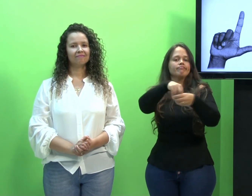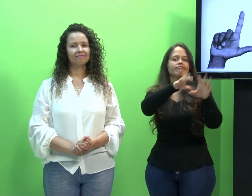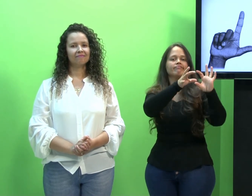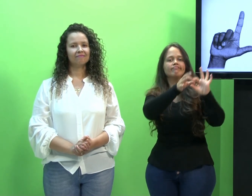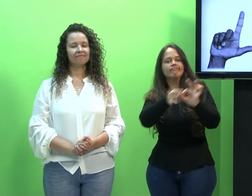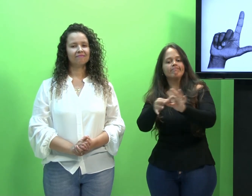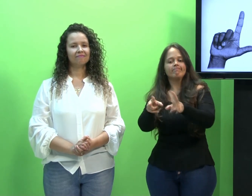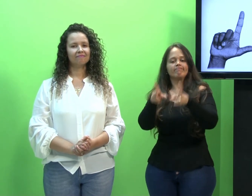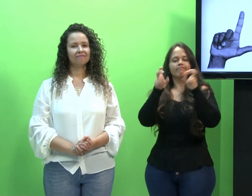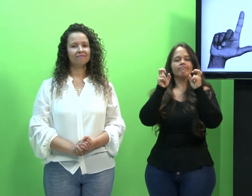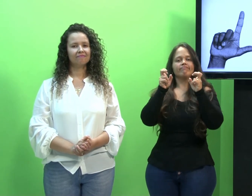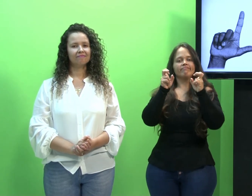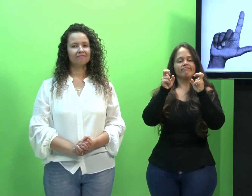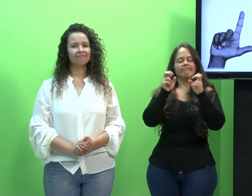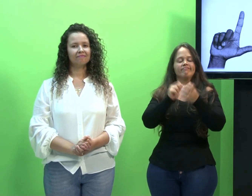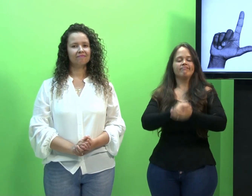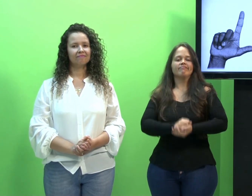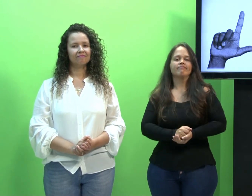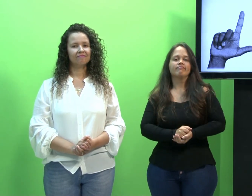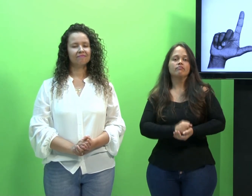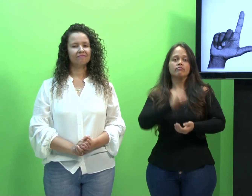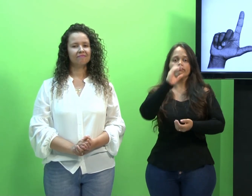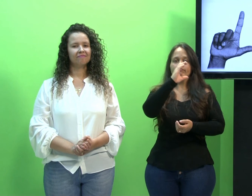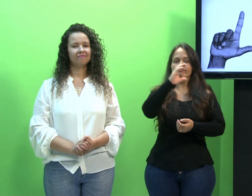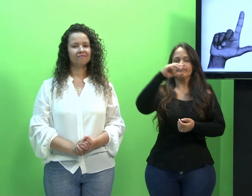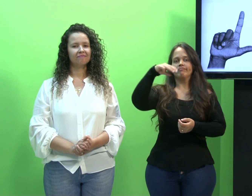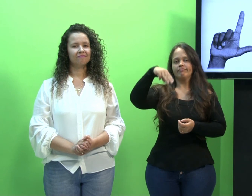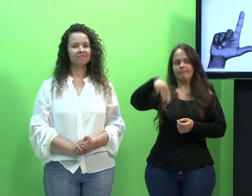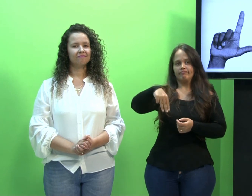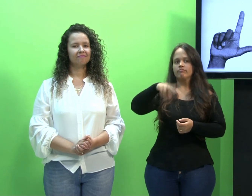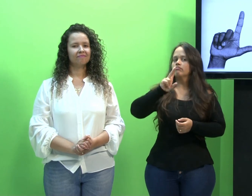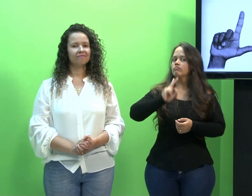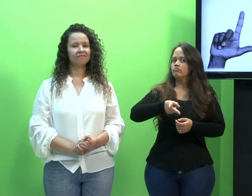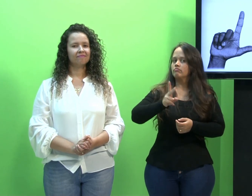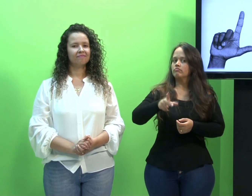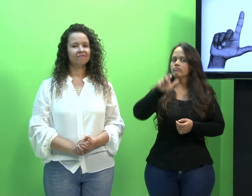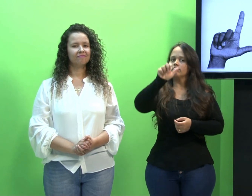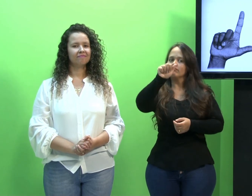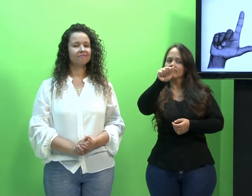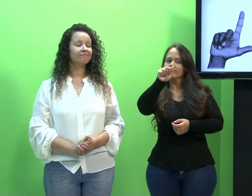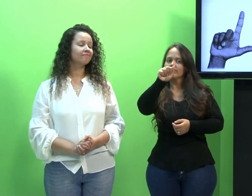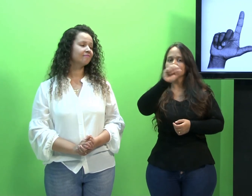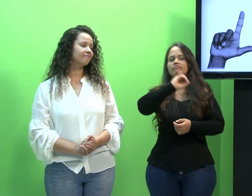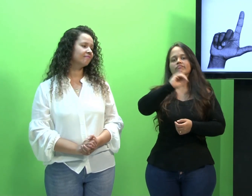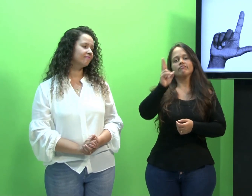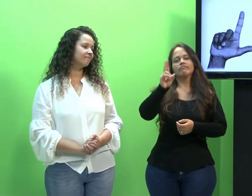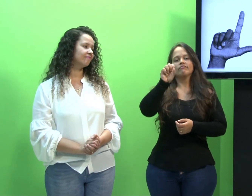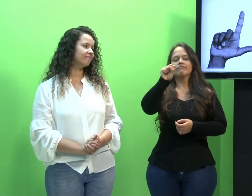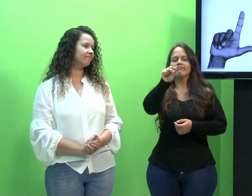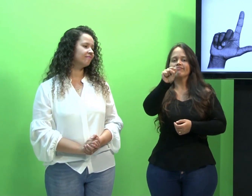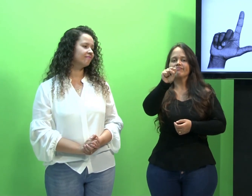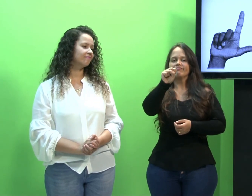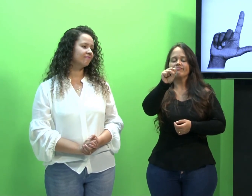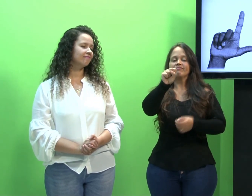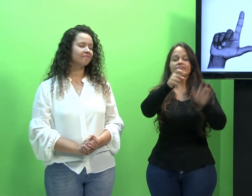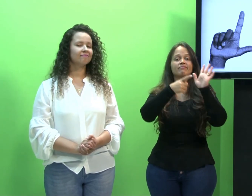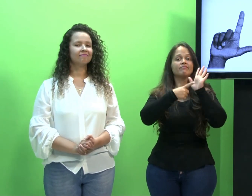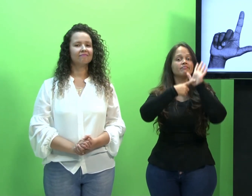do contexto discursivo. A configuração de mão é sempre em A ou em S e